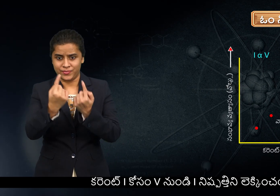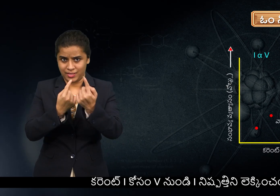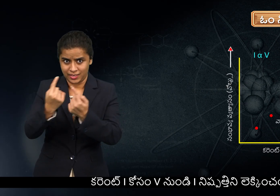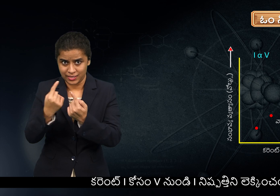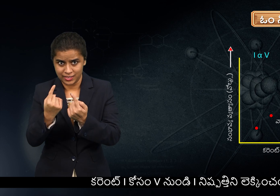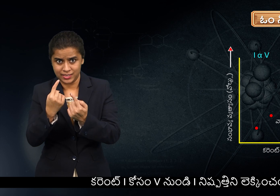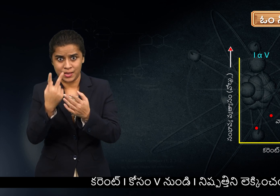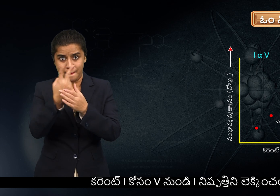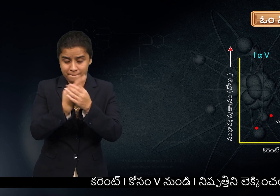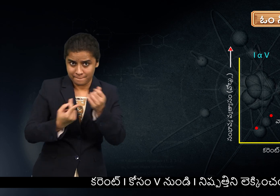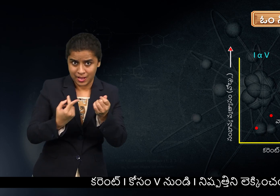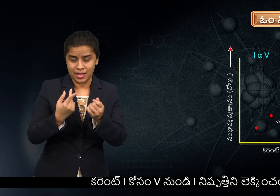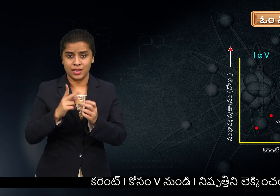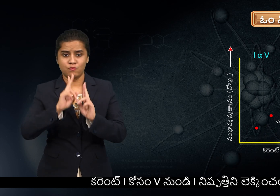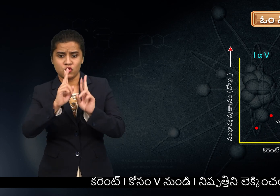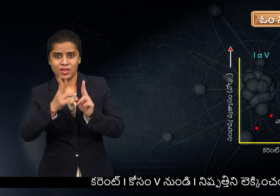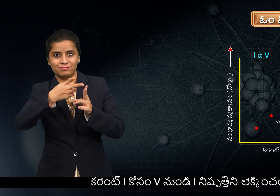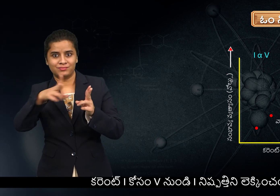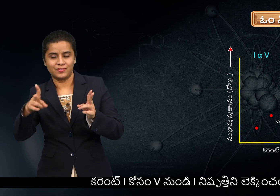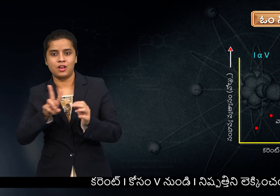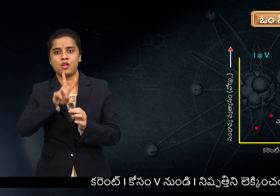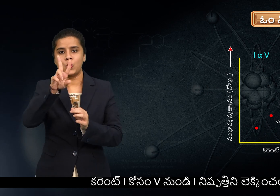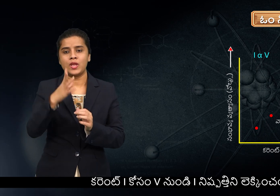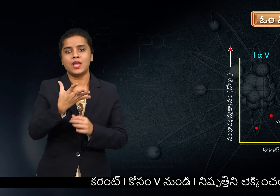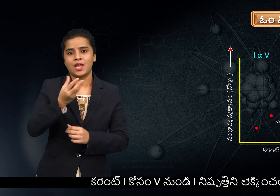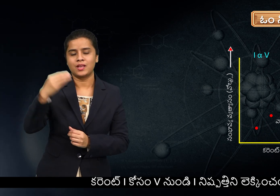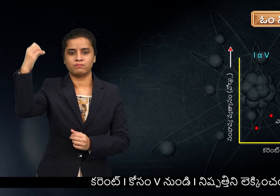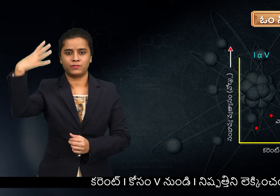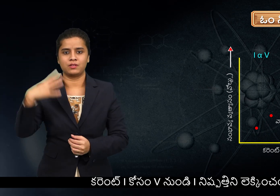నుండి I నిష్పత్తిని లెక్కించండి.